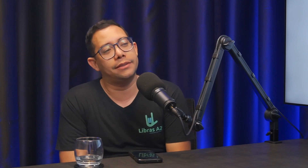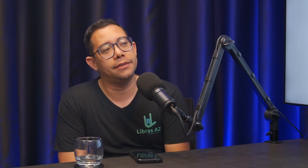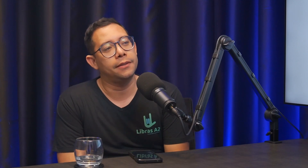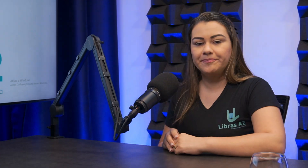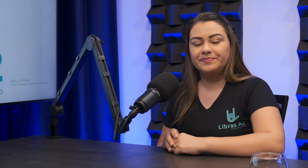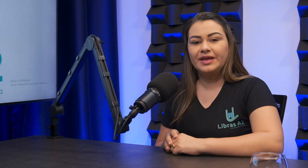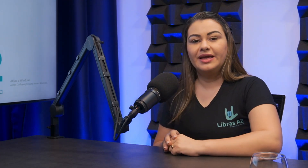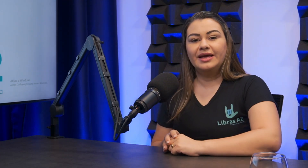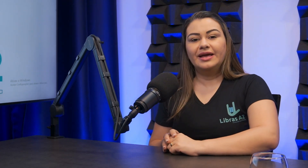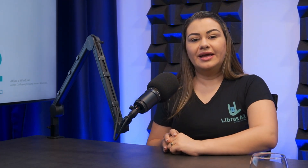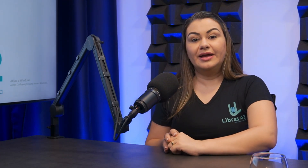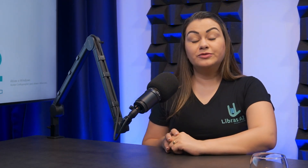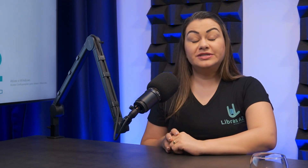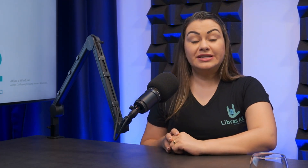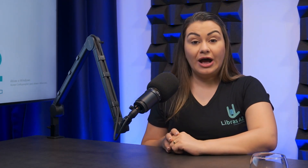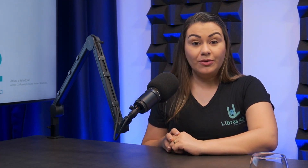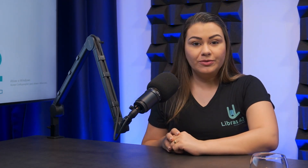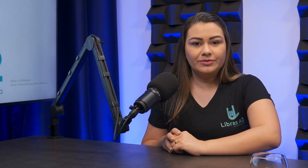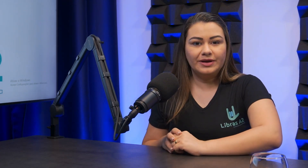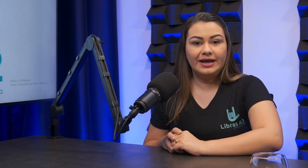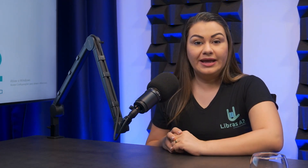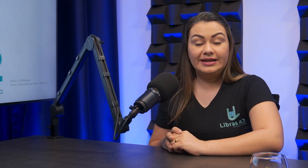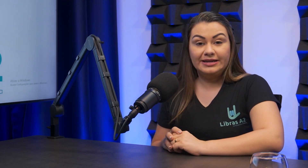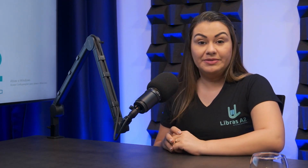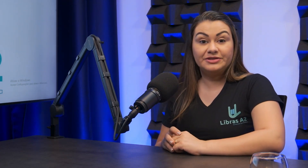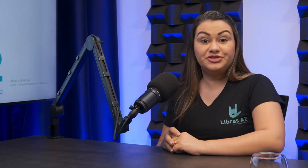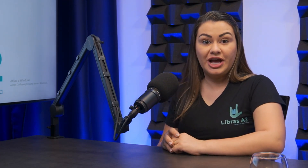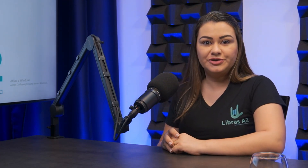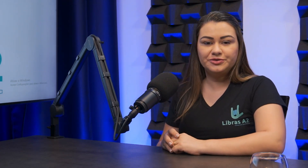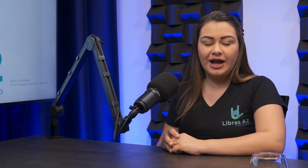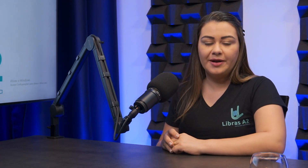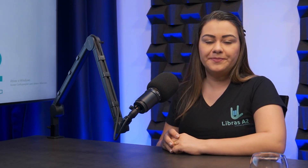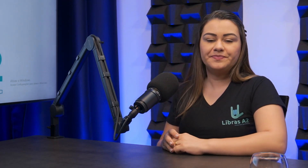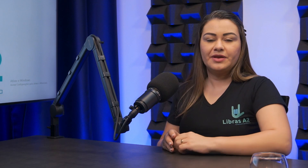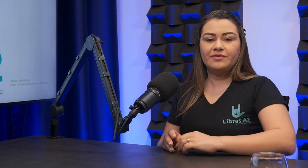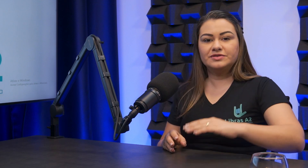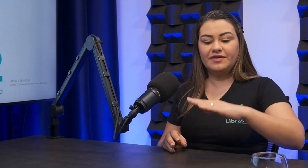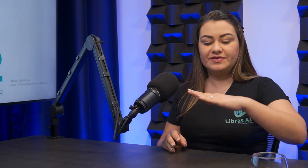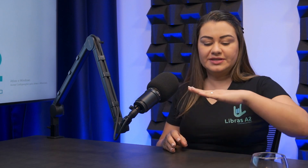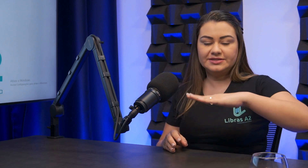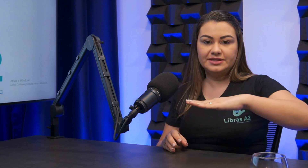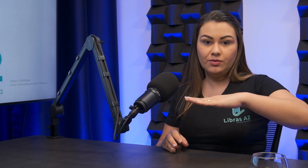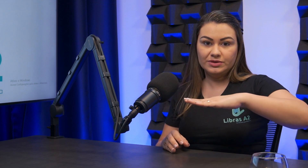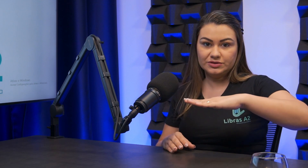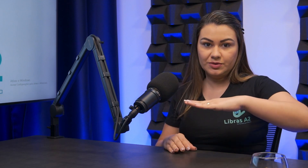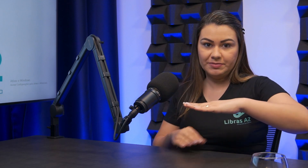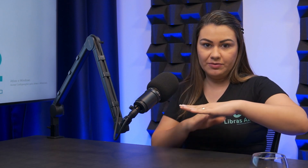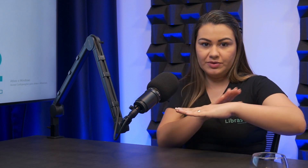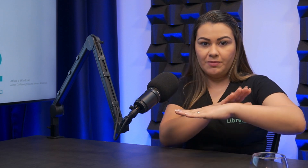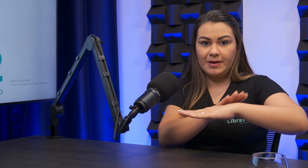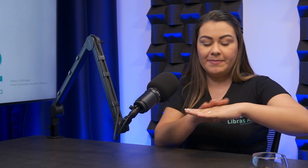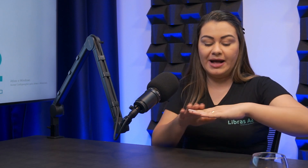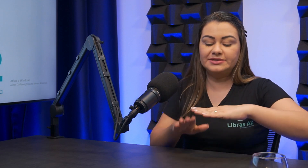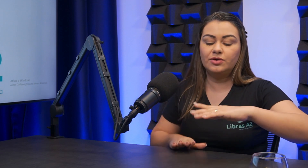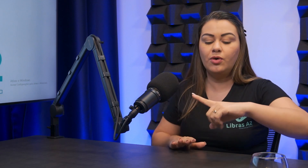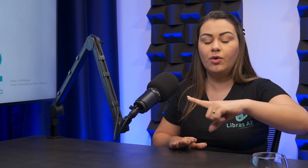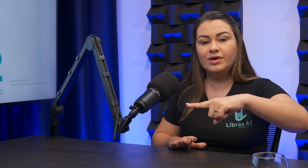Tá. O sinal em libras de ajudar, você vai fazer assim com a sua mão, que é uma base, ou